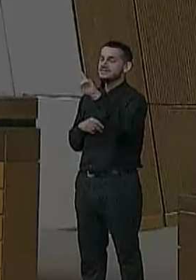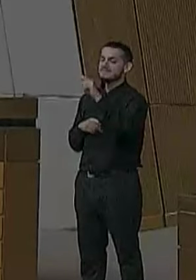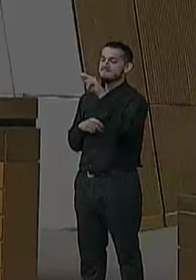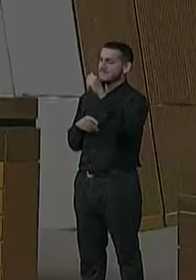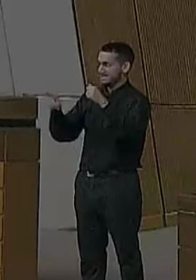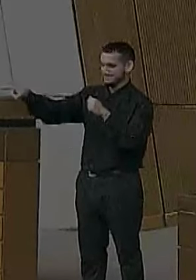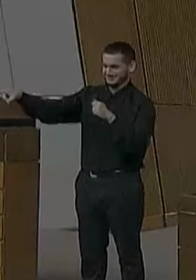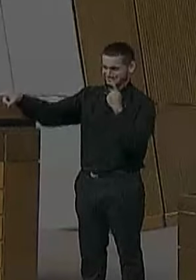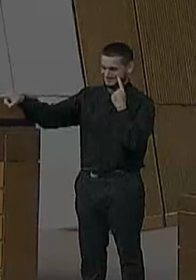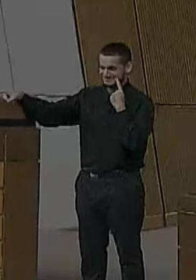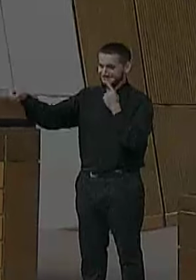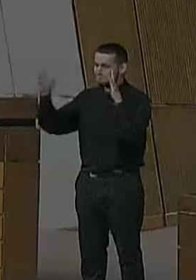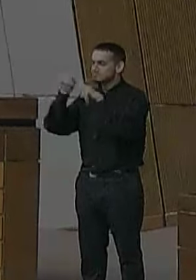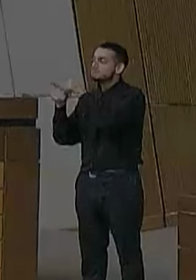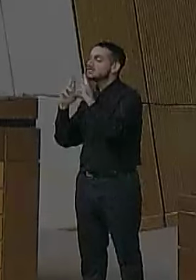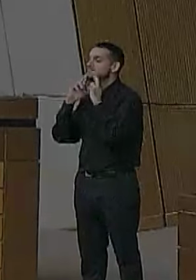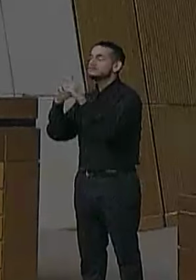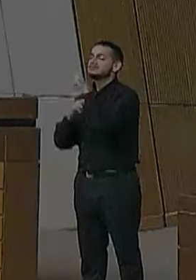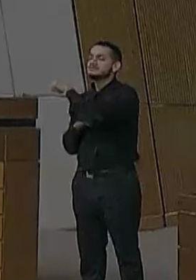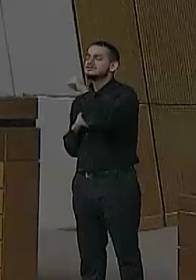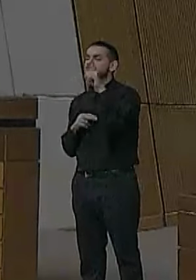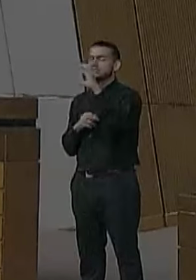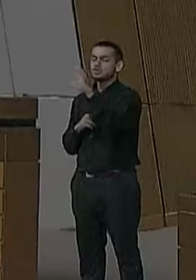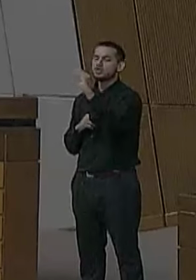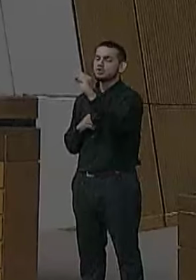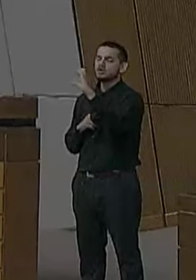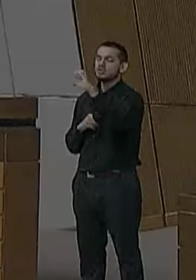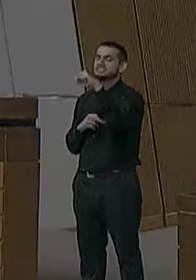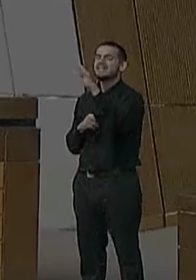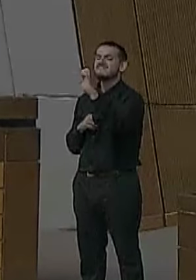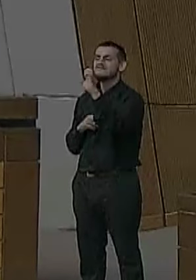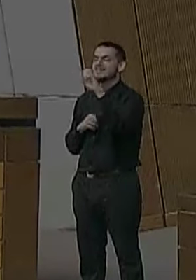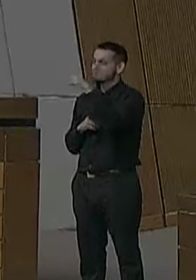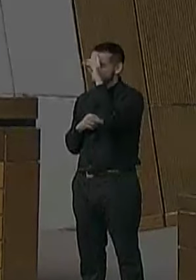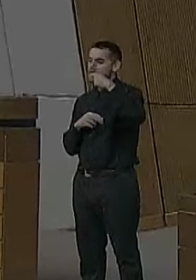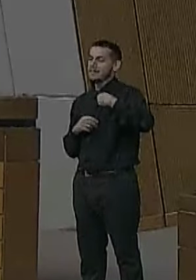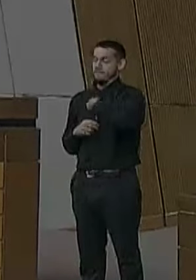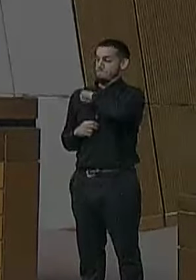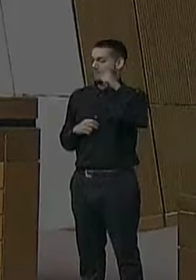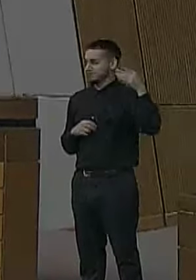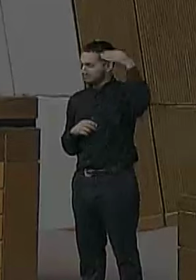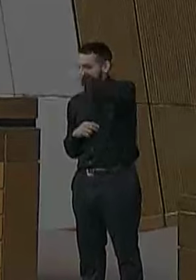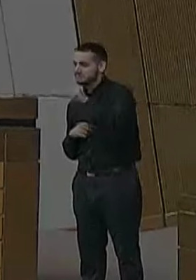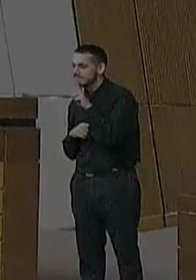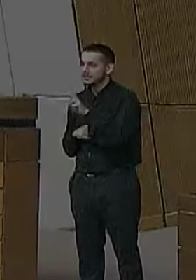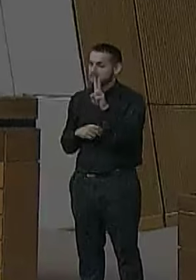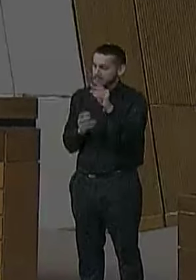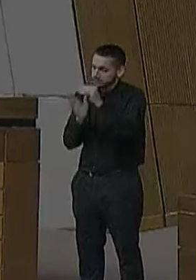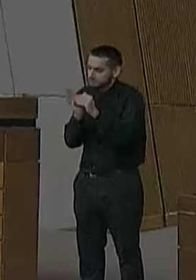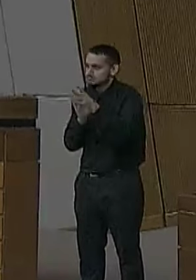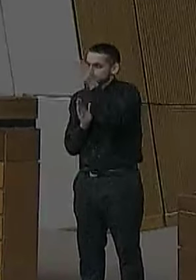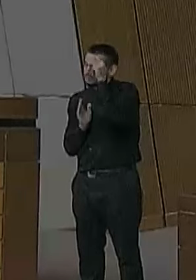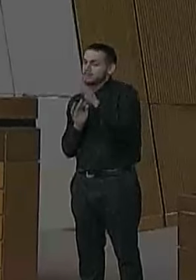que es una de las representantes de COSENFE que nos está acompañando de esta semana ya, así que bienvenida. Y